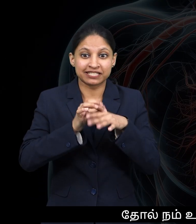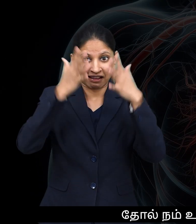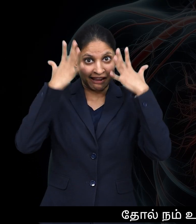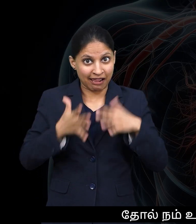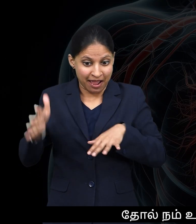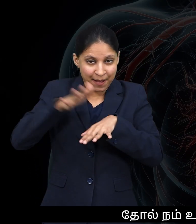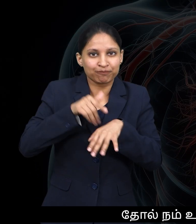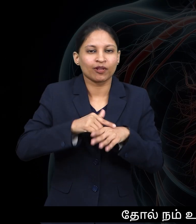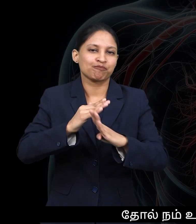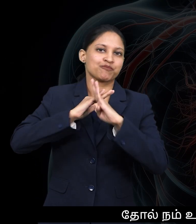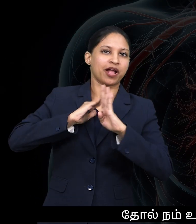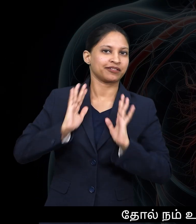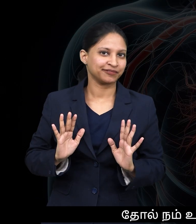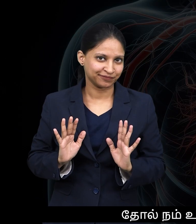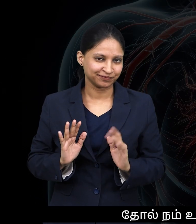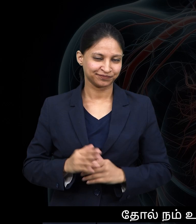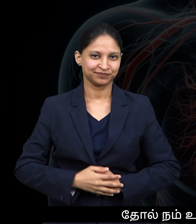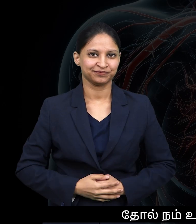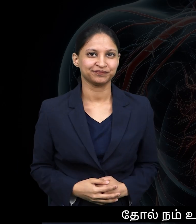தோல் நம் உடலை பாதுகாக்கிறது.